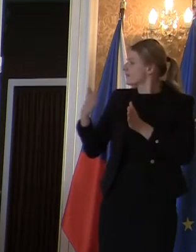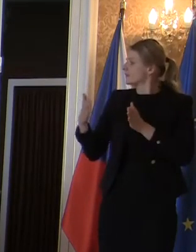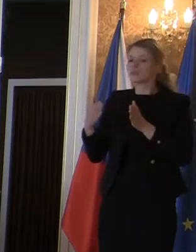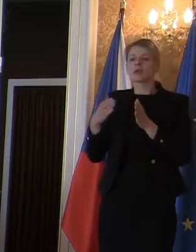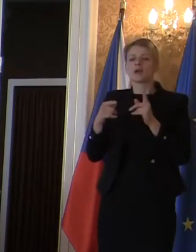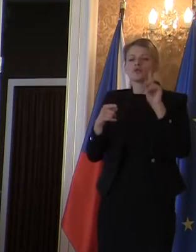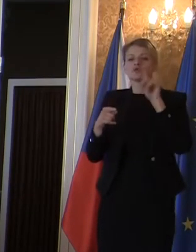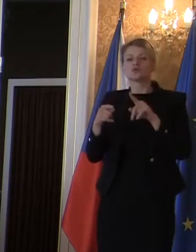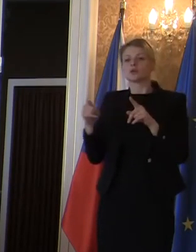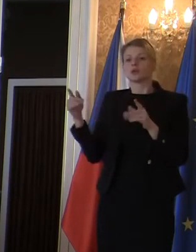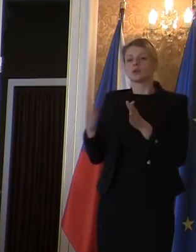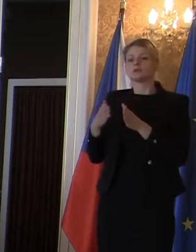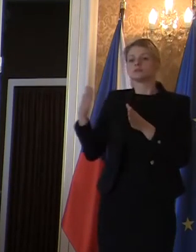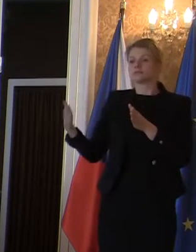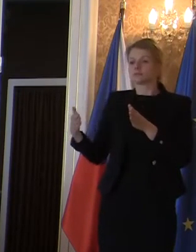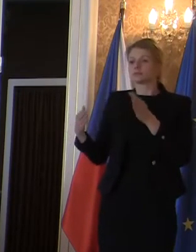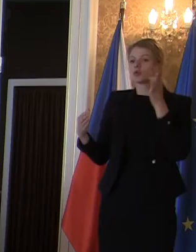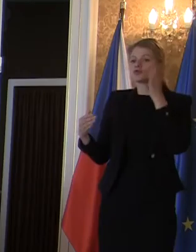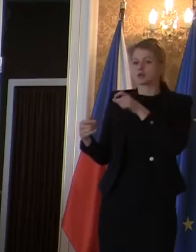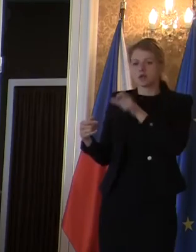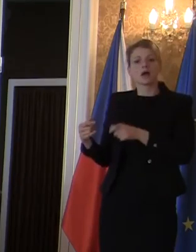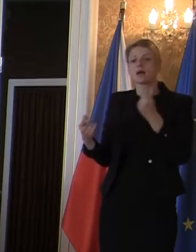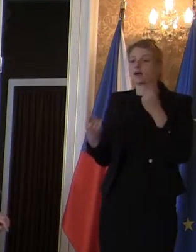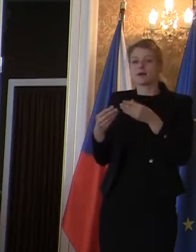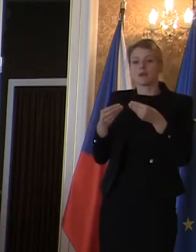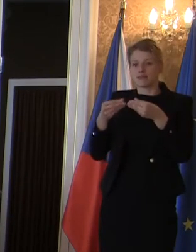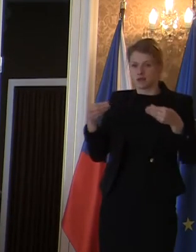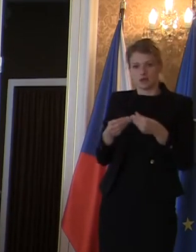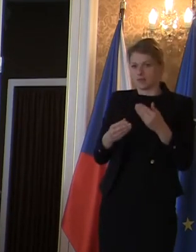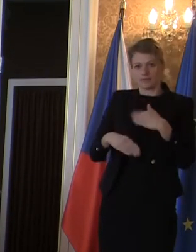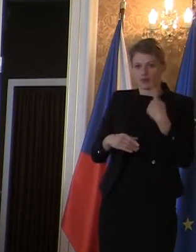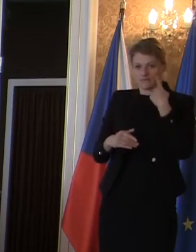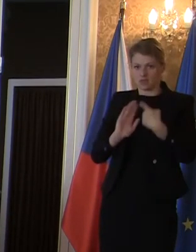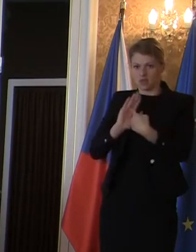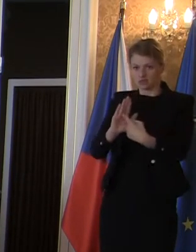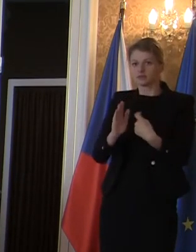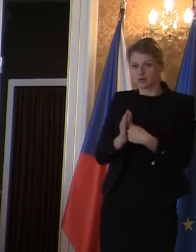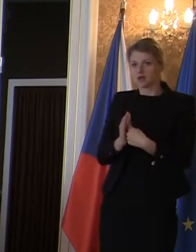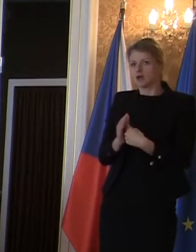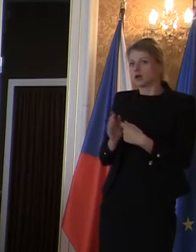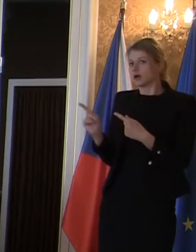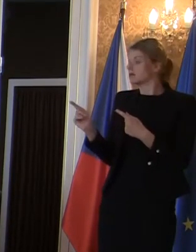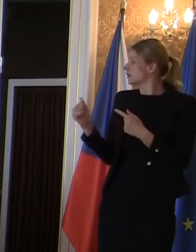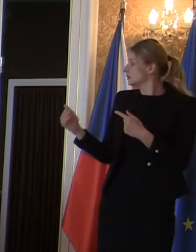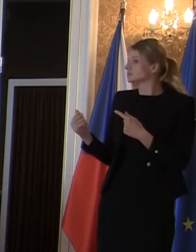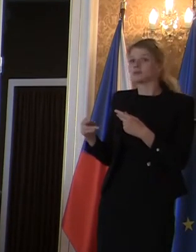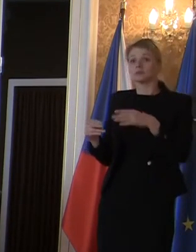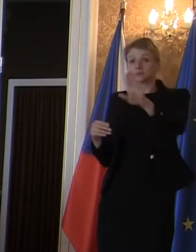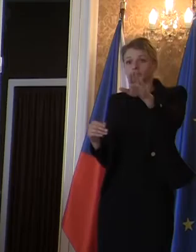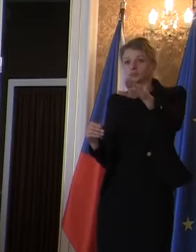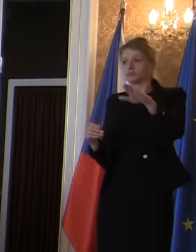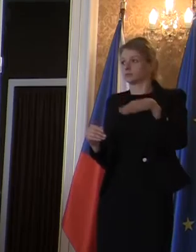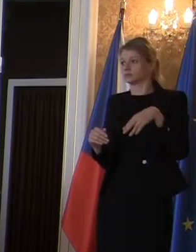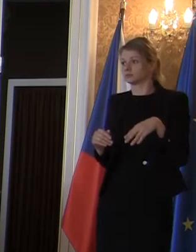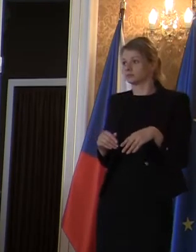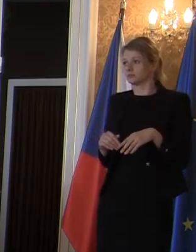teď budu mluvit, ještě neviděla, tak my jsme opravdu velmi rozsáhlý celek. Zpracovali jsme v sobotu ráno, pošleme ministerstvu tři dokumenty a ten